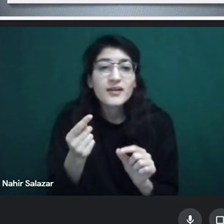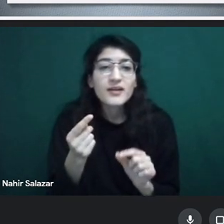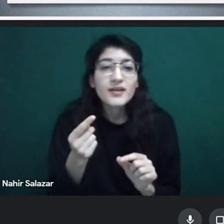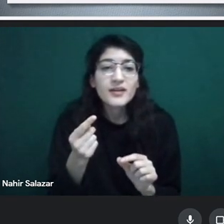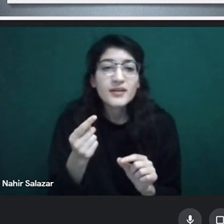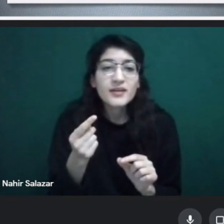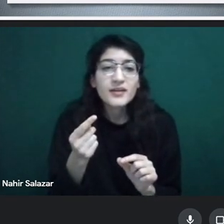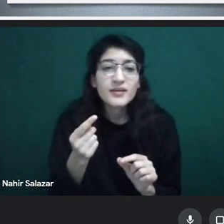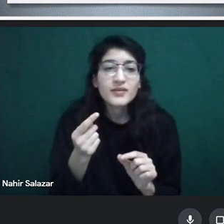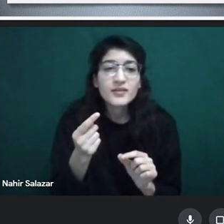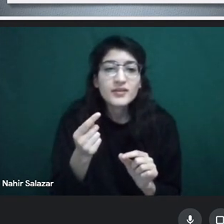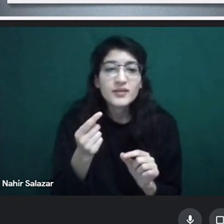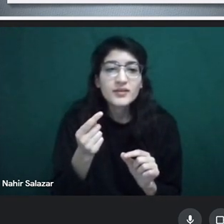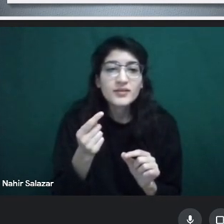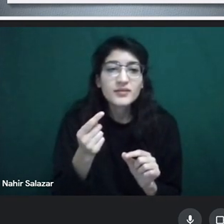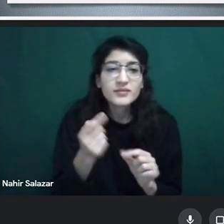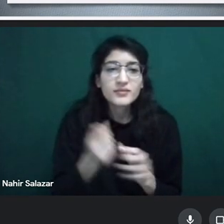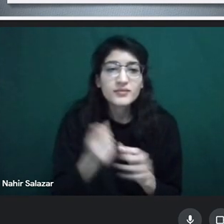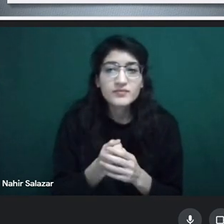learn,